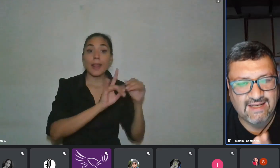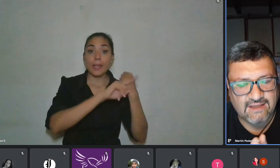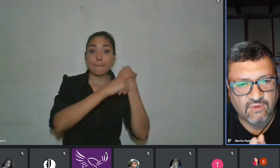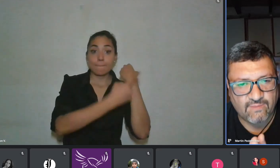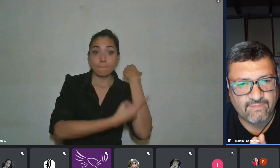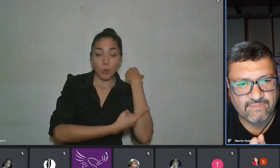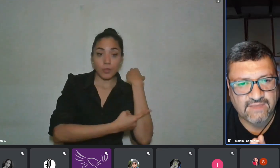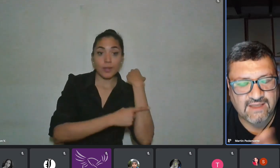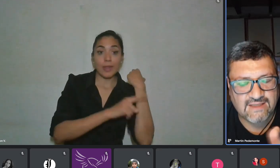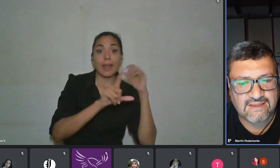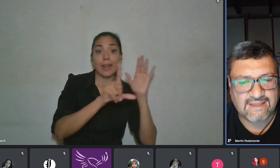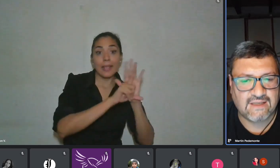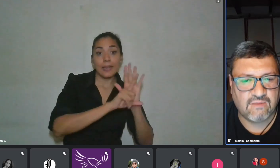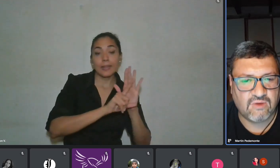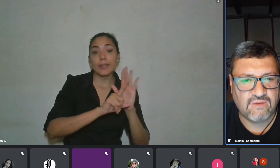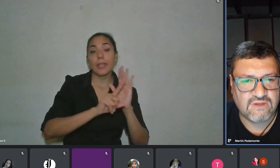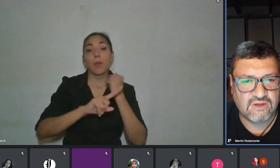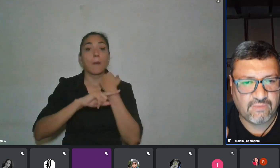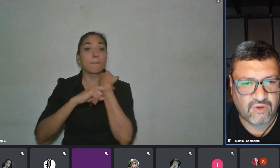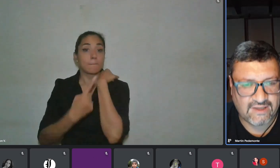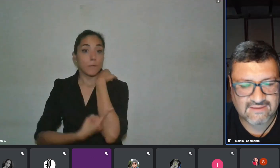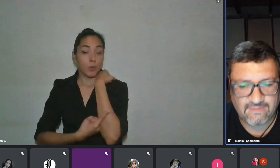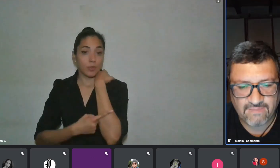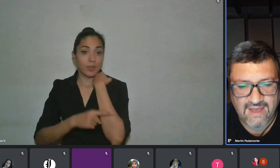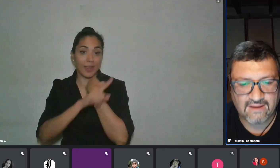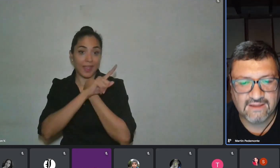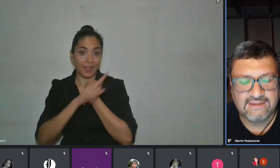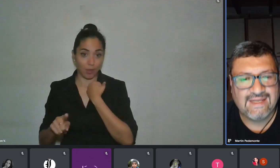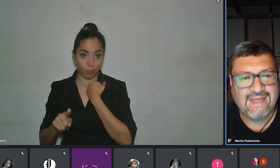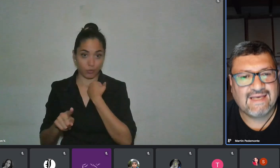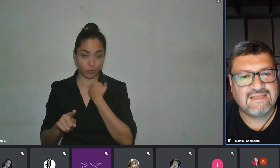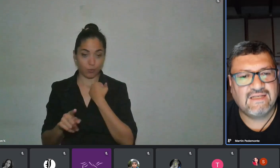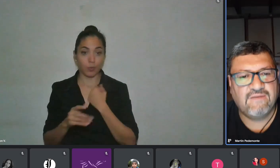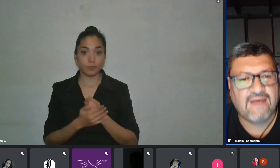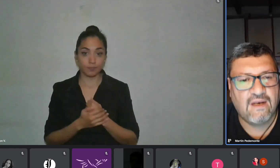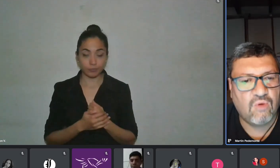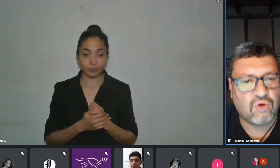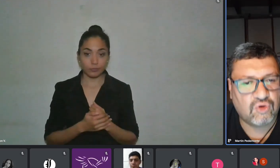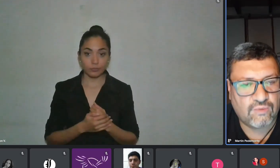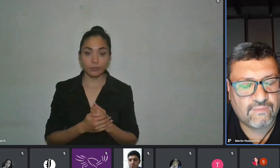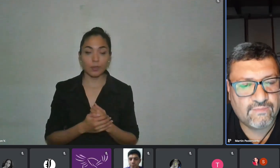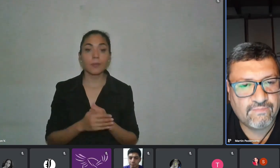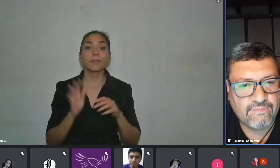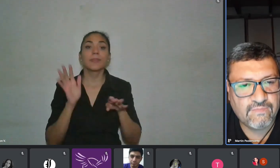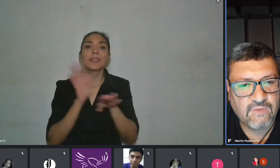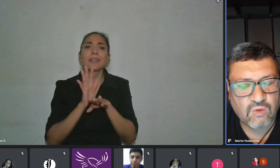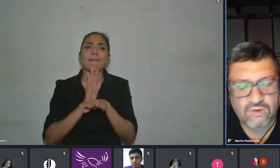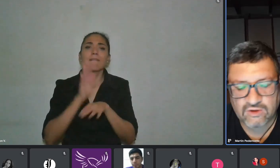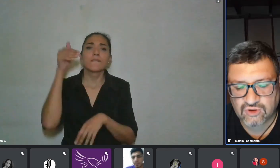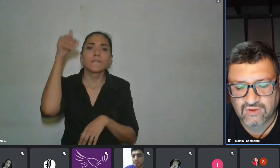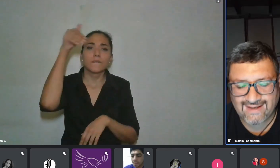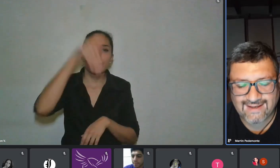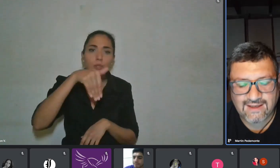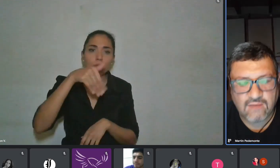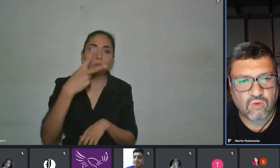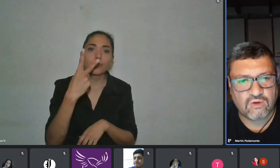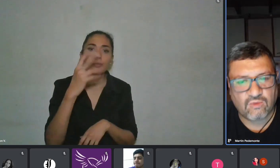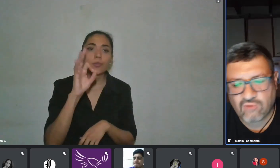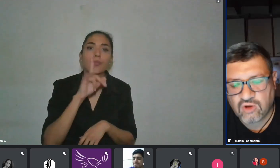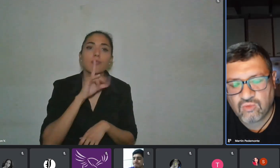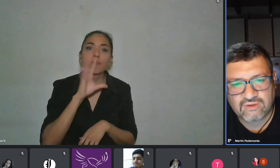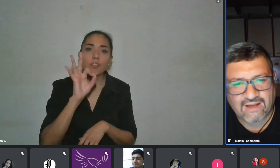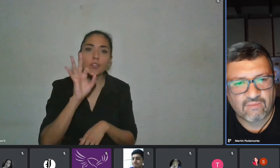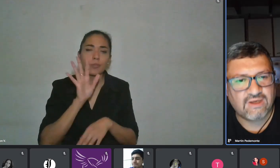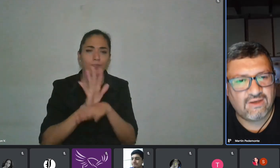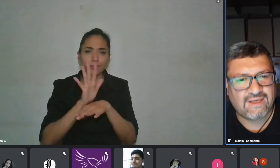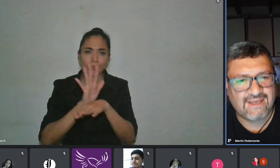del Legislativo. Es decir, que tenemos división de poderes. Bien, ¿qué significa el voto? Cuando nosotros elegimos, cuando